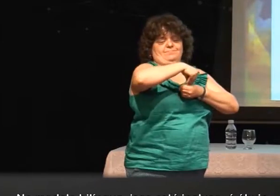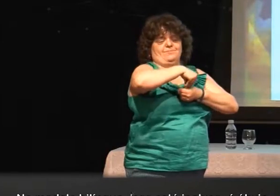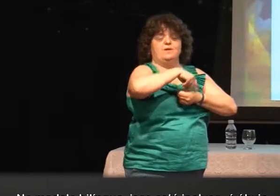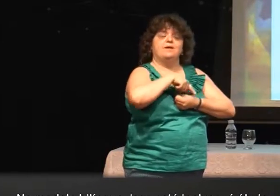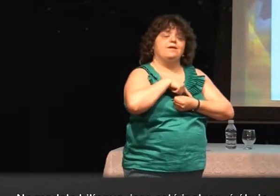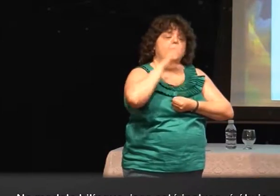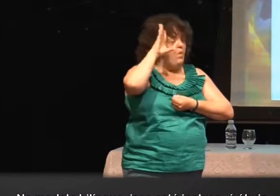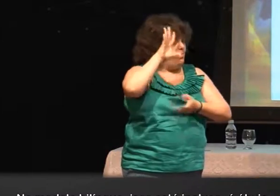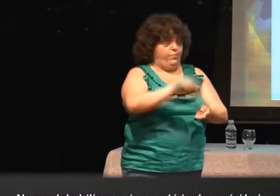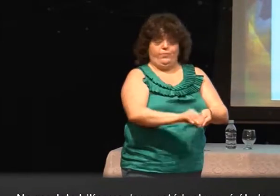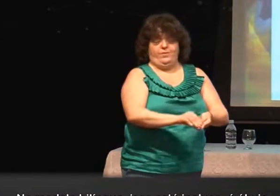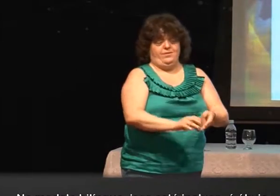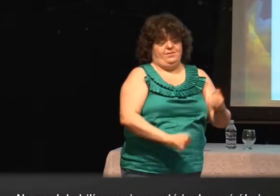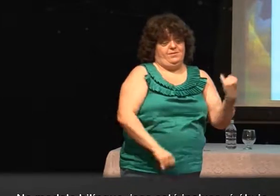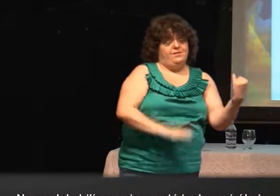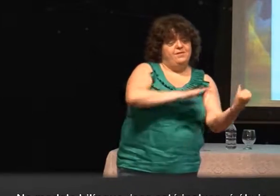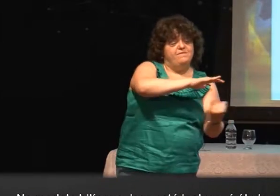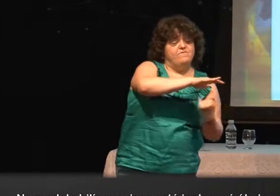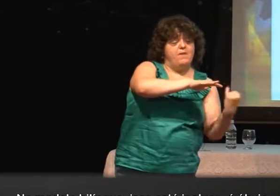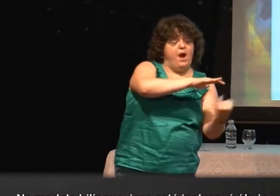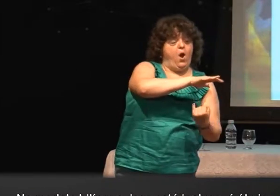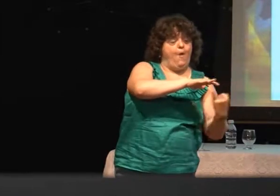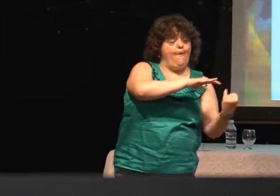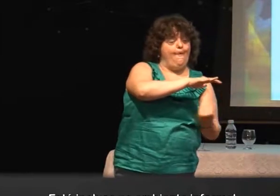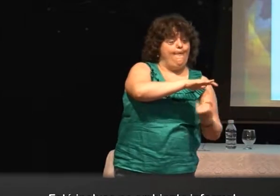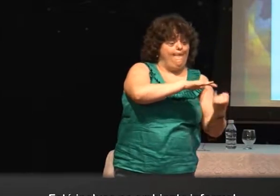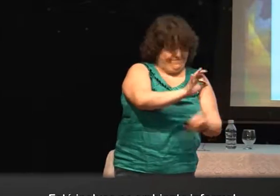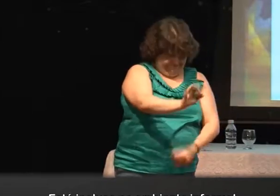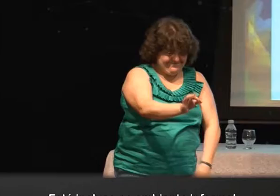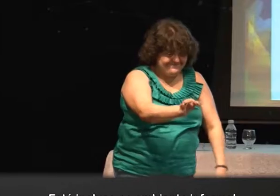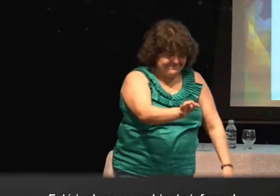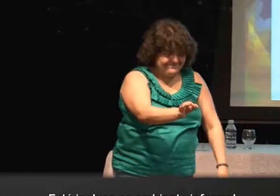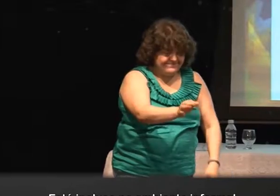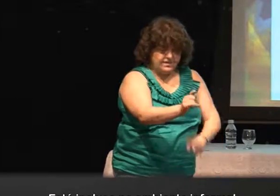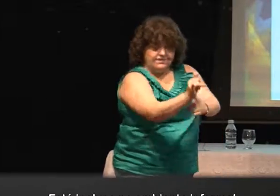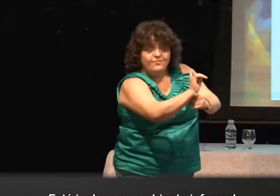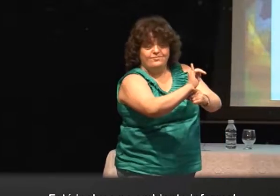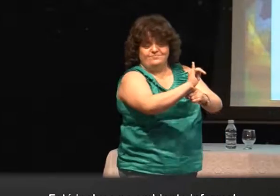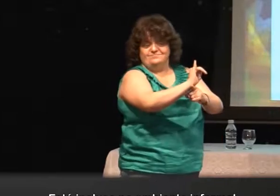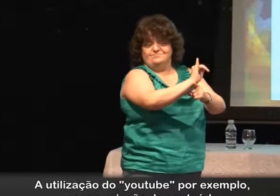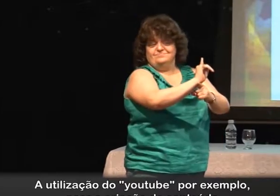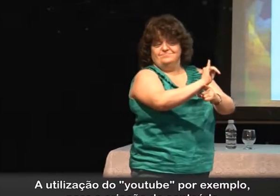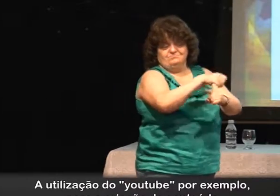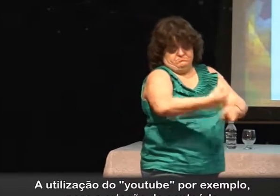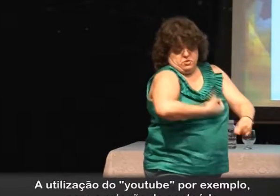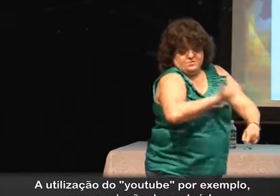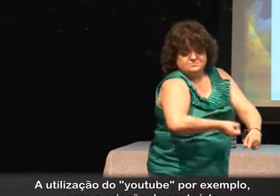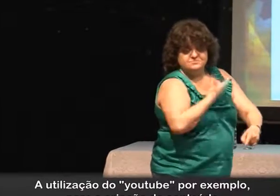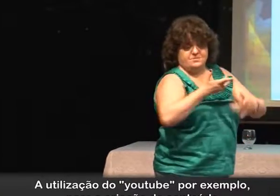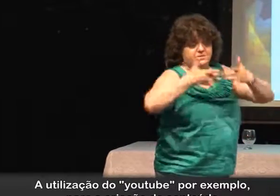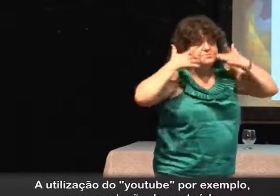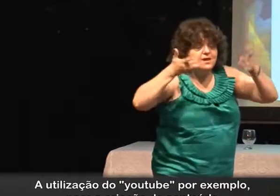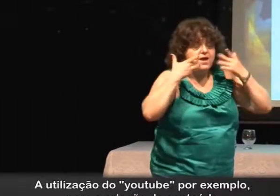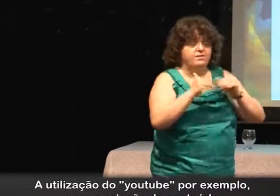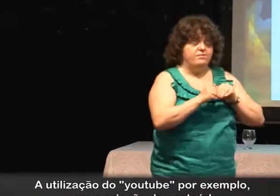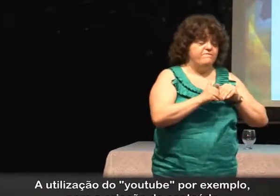No modelo bilíngue isso está incluso, é óbvio, né, que está incluso no ambiente normal. A utilização